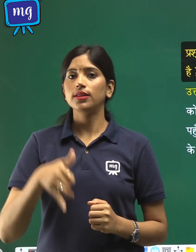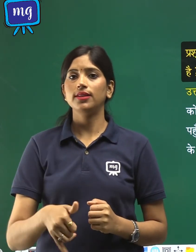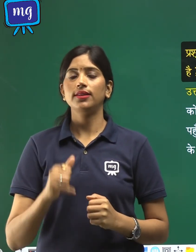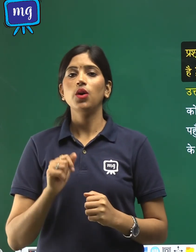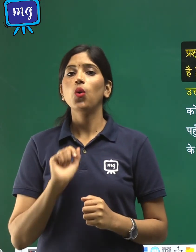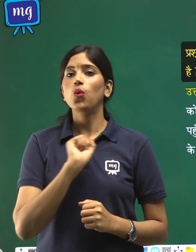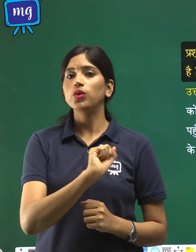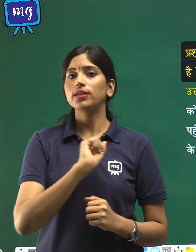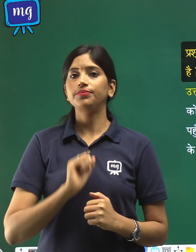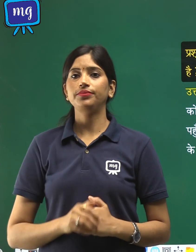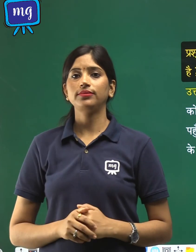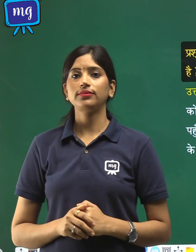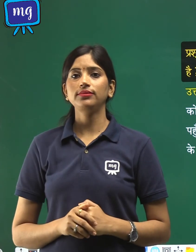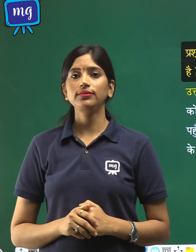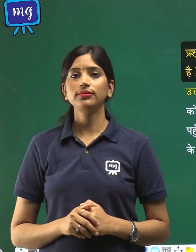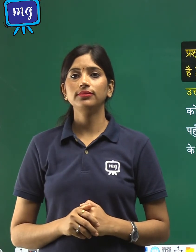उन्हें